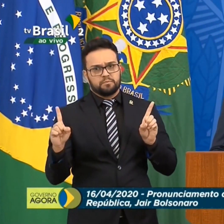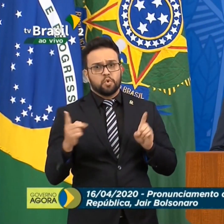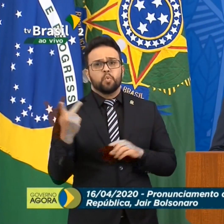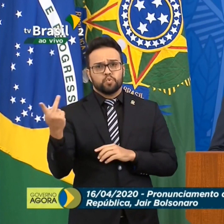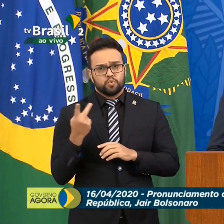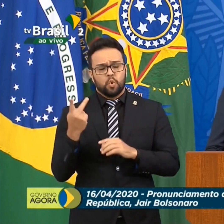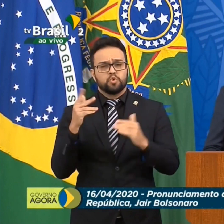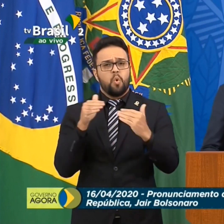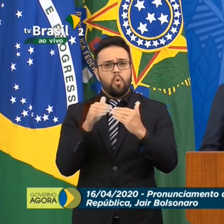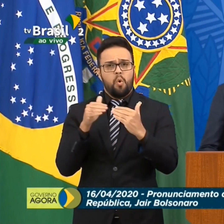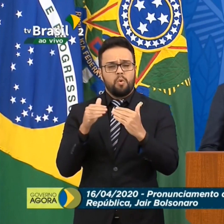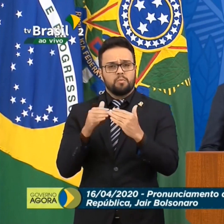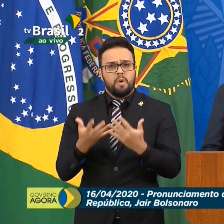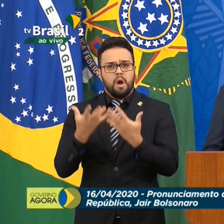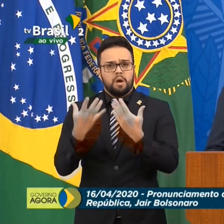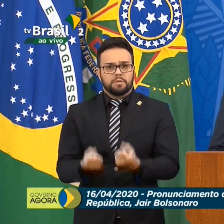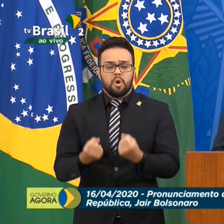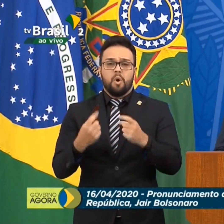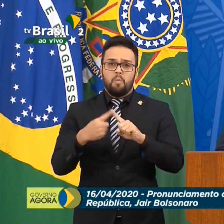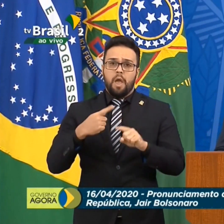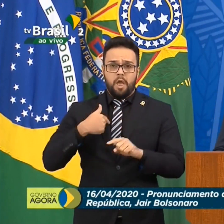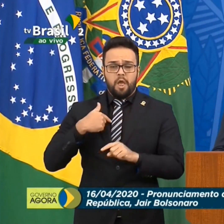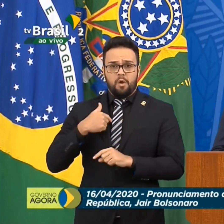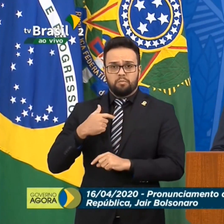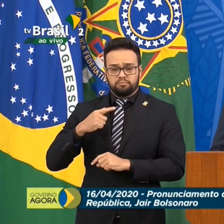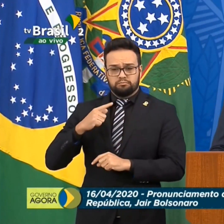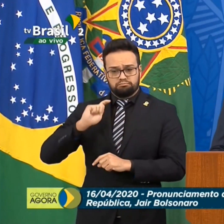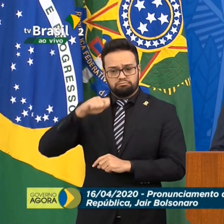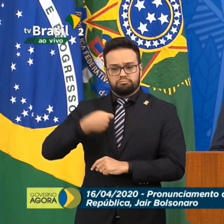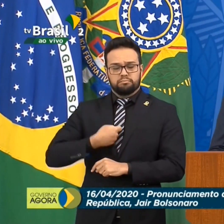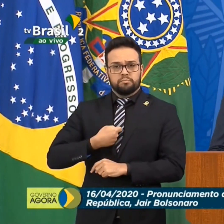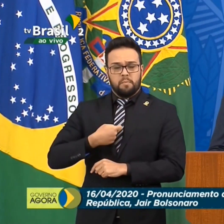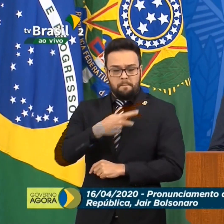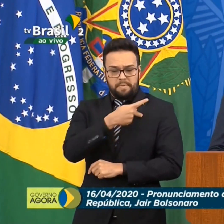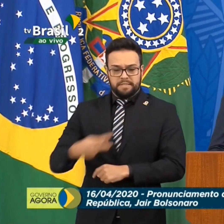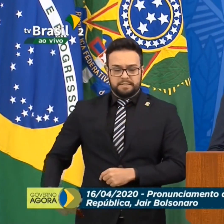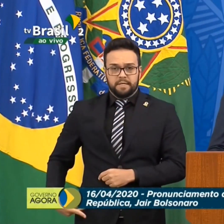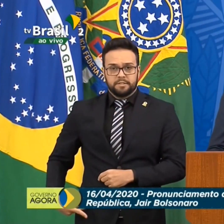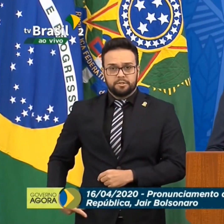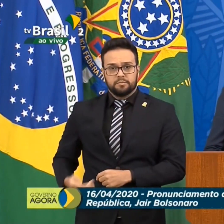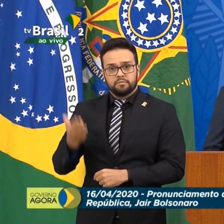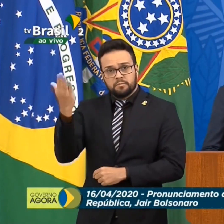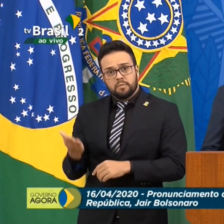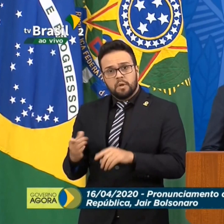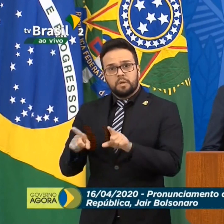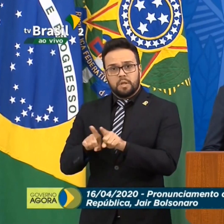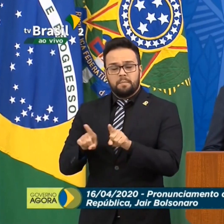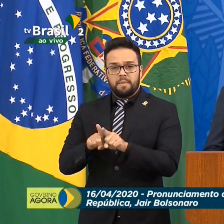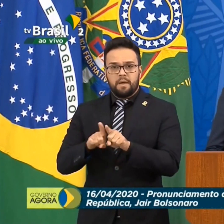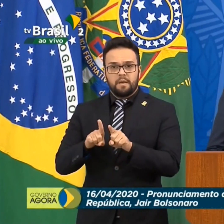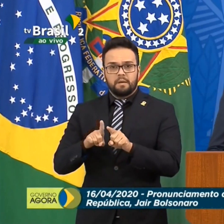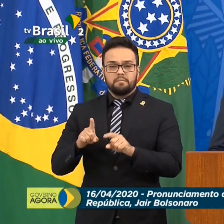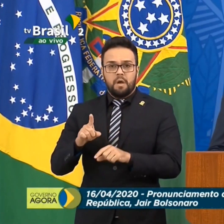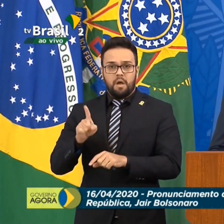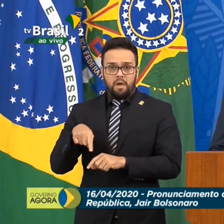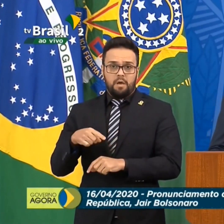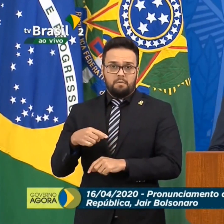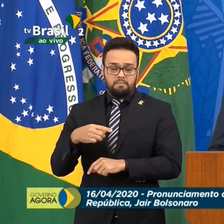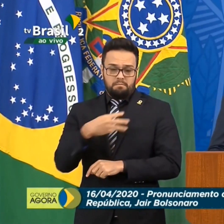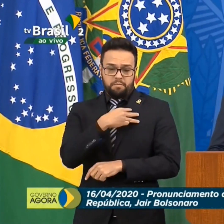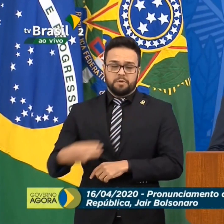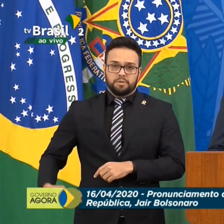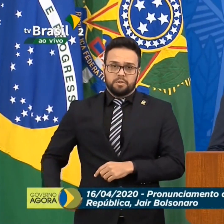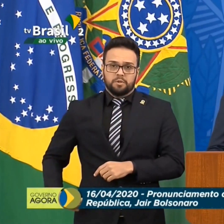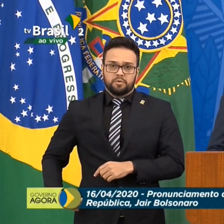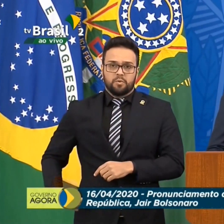corresponde a una reunión ministerial celebrada el 22 de abril pasado, 2 días antes de la renuncia del ministro de Justicia Sergio Moro, quien al